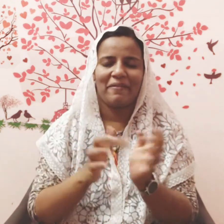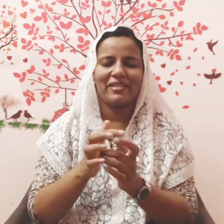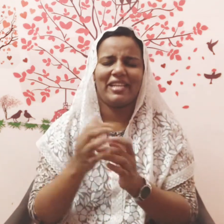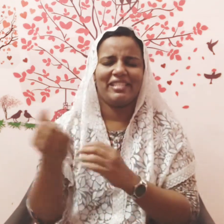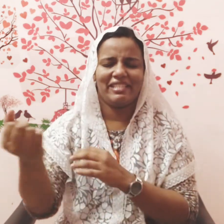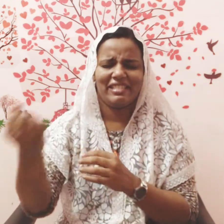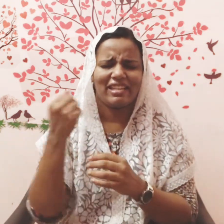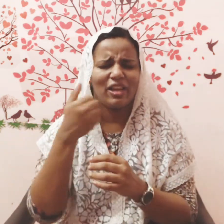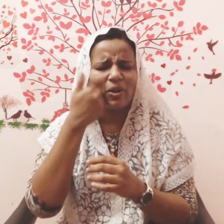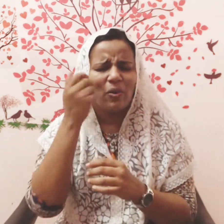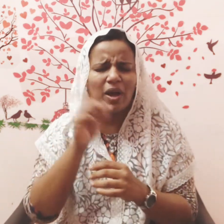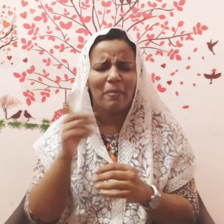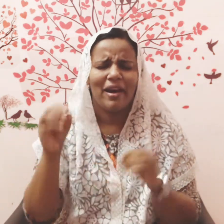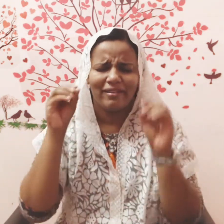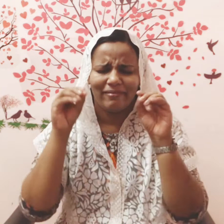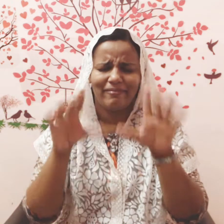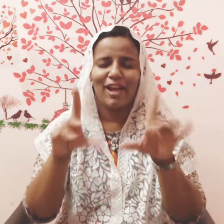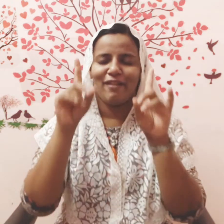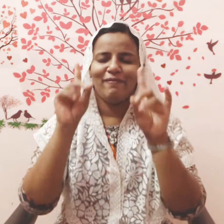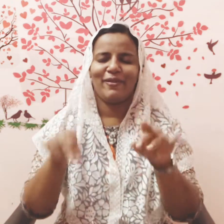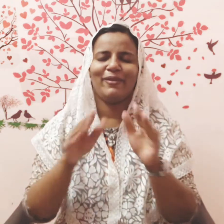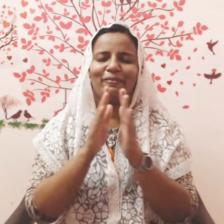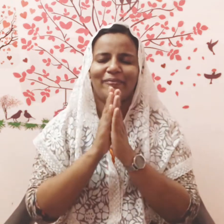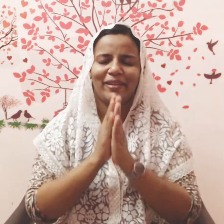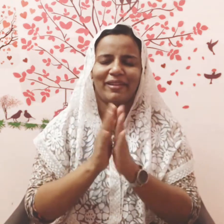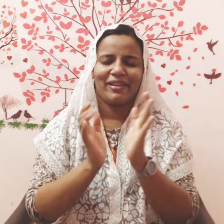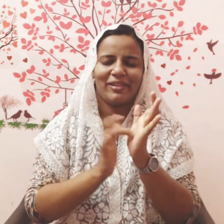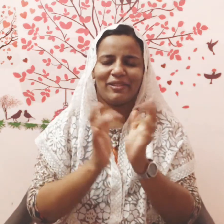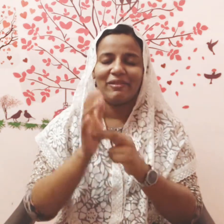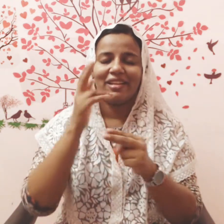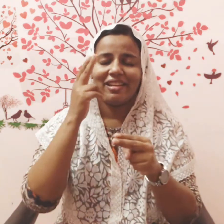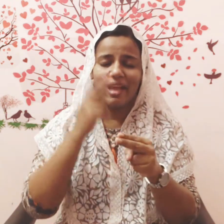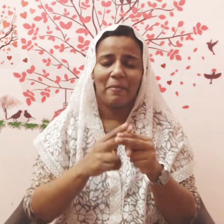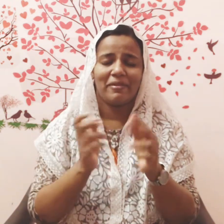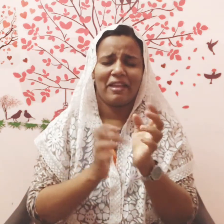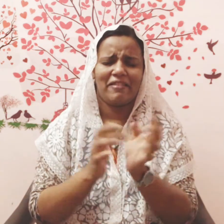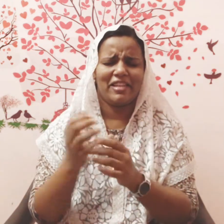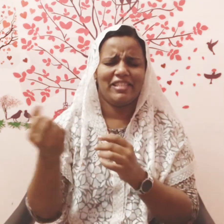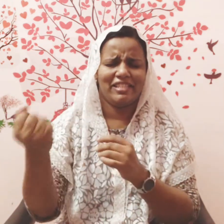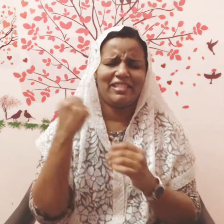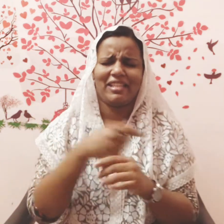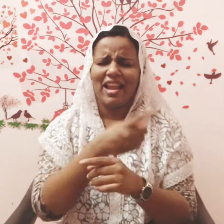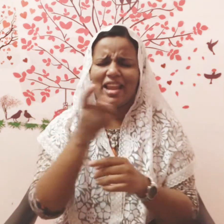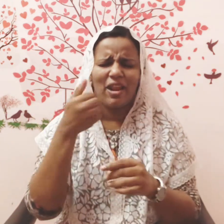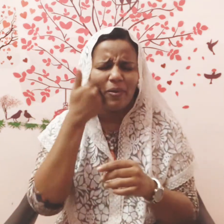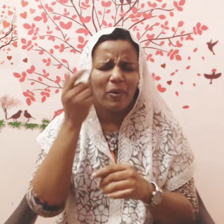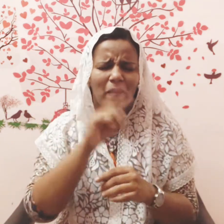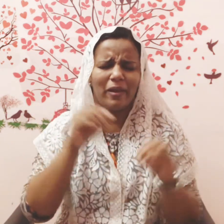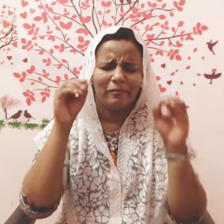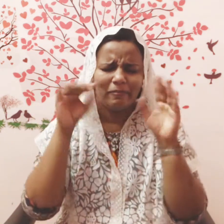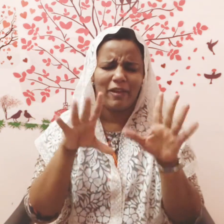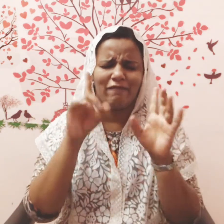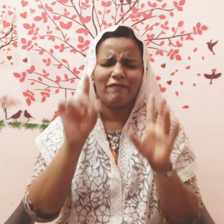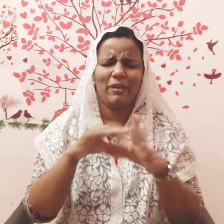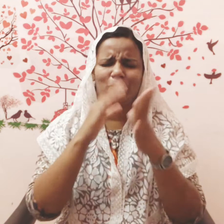നാമത്തിൽ ദൈവശക്തി രോഗികളായിരിക്കുന്നവരുടെ മേൽ വ്യാപരിക്കട്ടെ. യേശു ക്രിസ്തുവിൻ്റെ നാമത്തിൽ ദൈവശക്തി രോഗികളായിരിക്കുന്നവരുടെ മേൽ വ്യാപരിക്കട്ടെ.